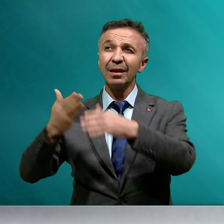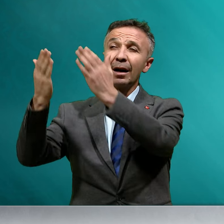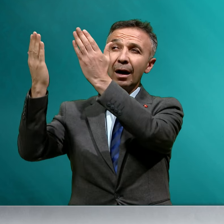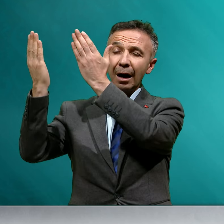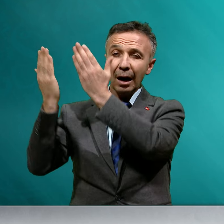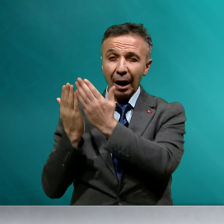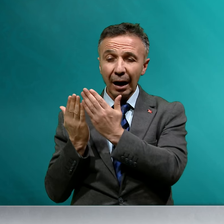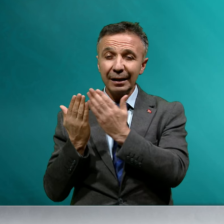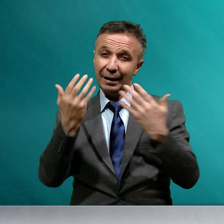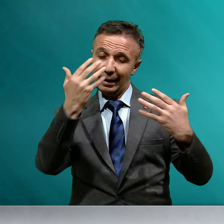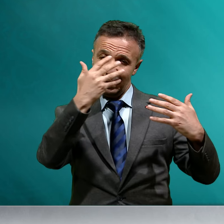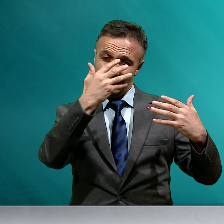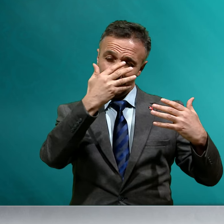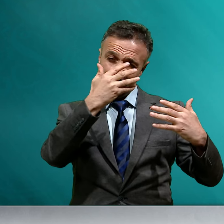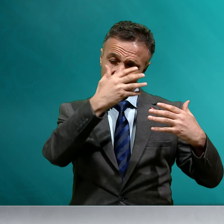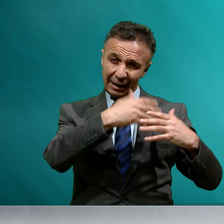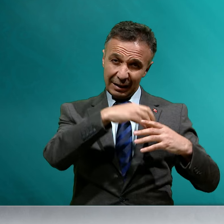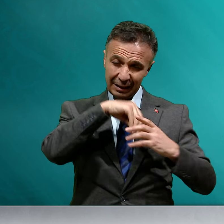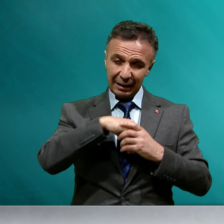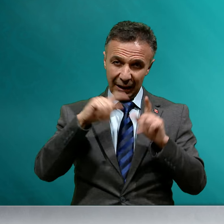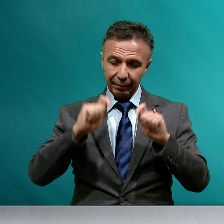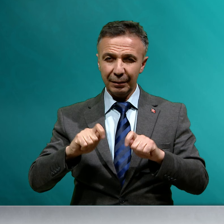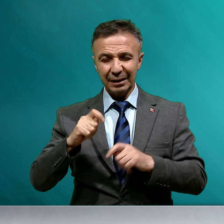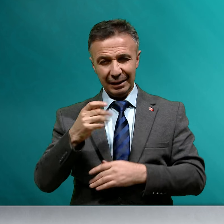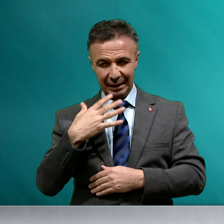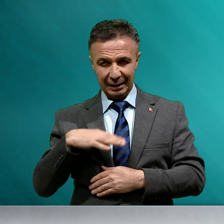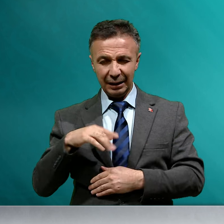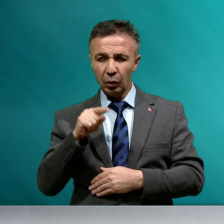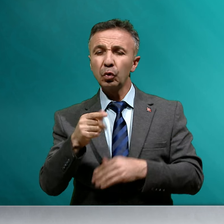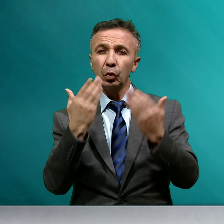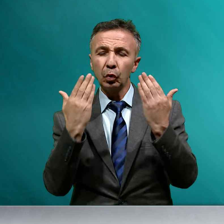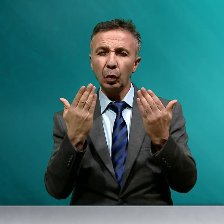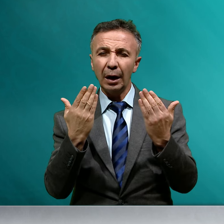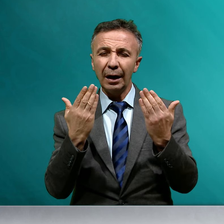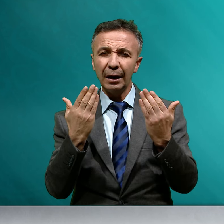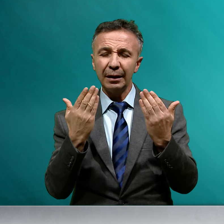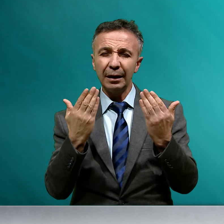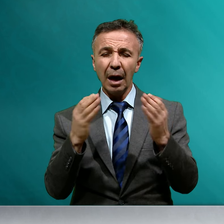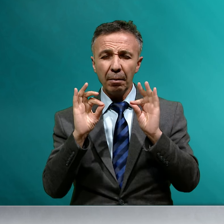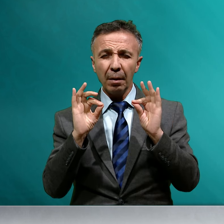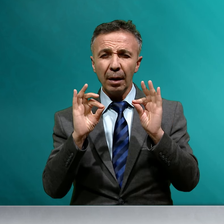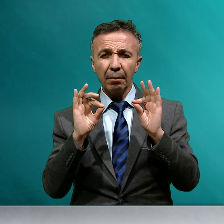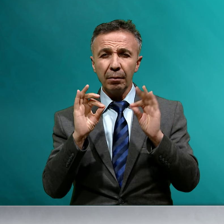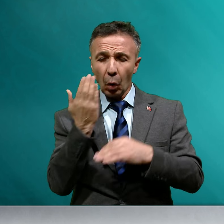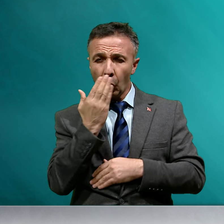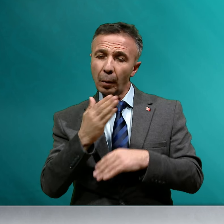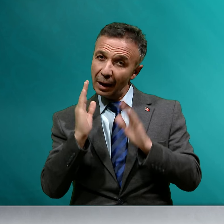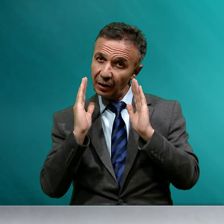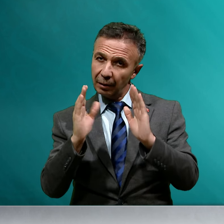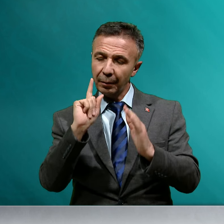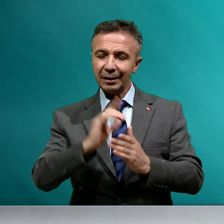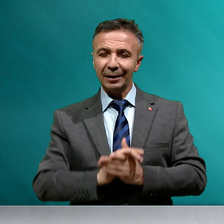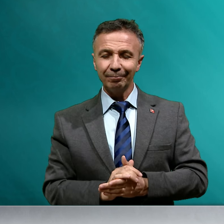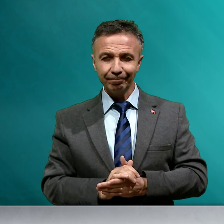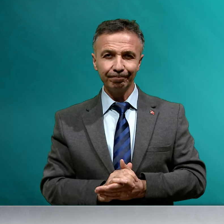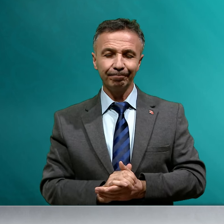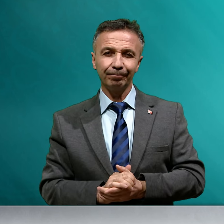gecesinde yapılmasını tavsiye ettiği şu duayı dilimizden düşürmeyelim.